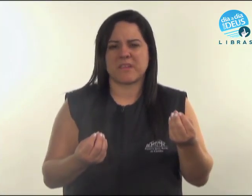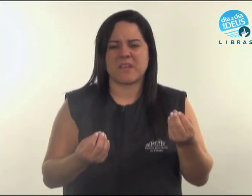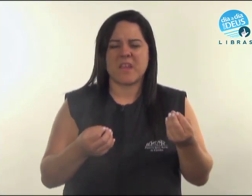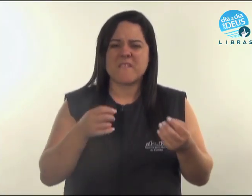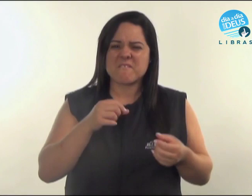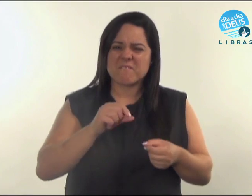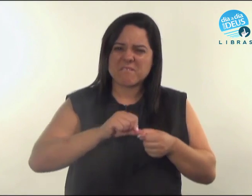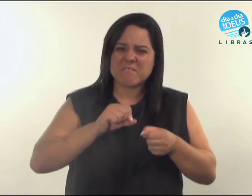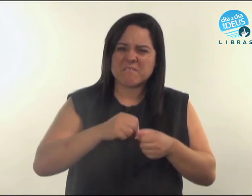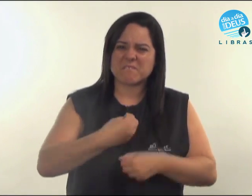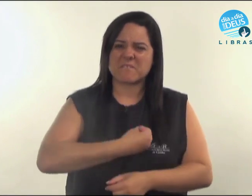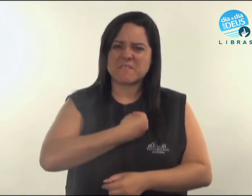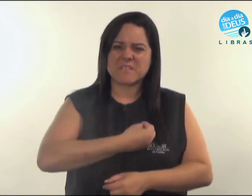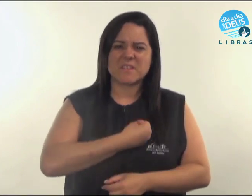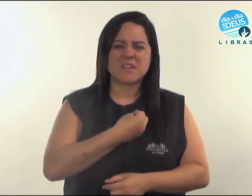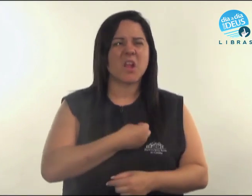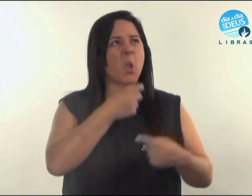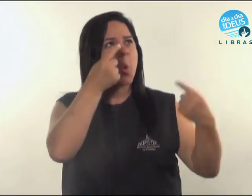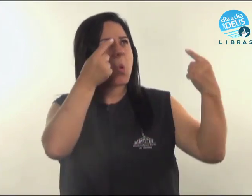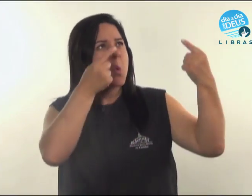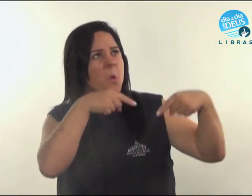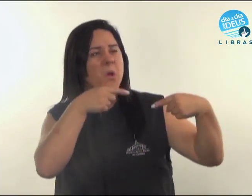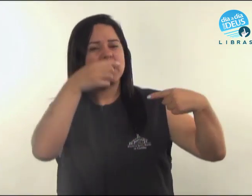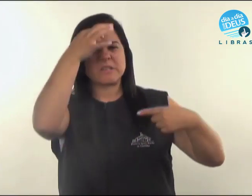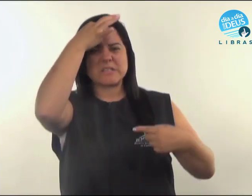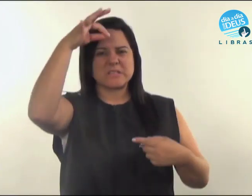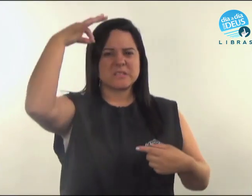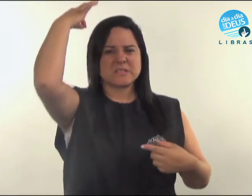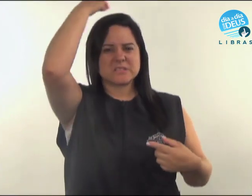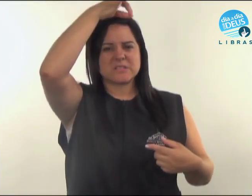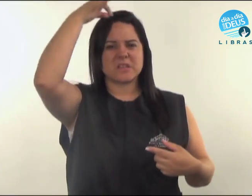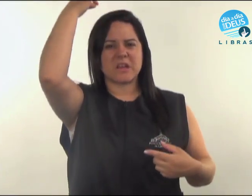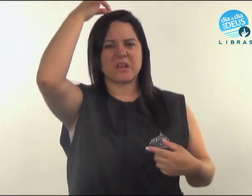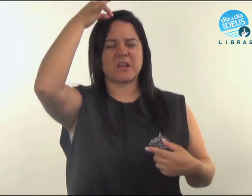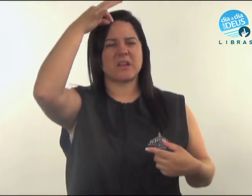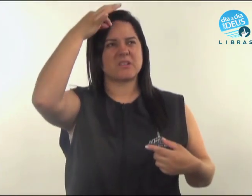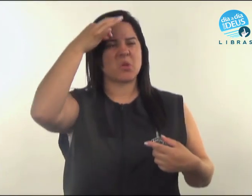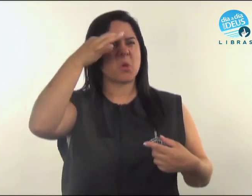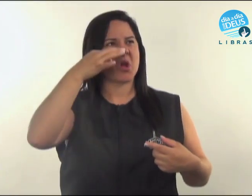continuam lutando com o Espírito Santo de Deus e mentindo ao Espírito.